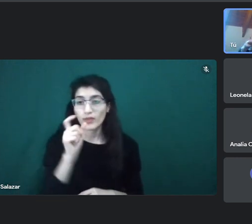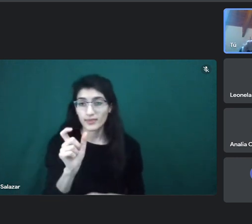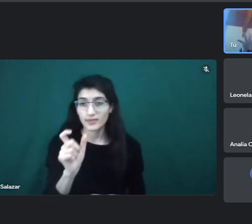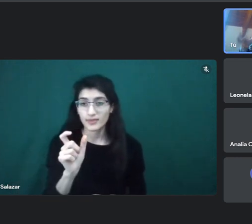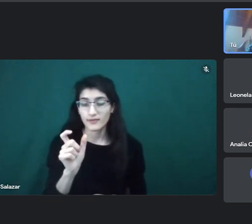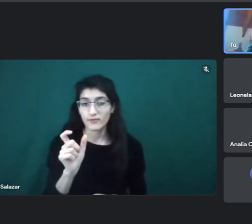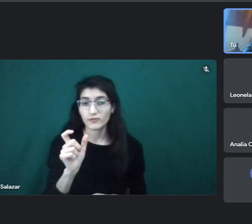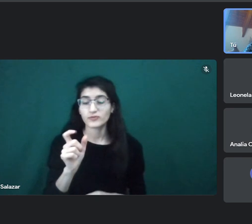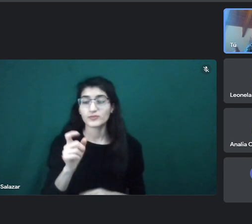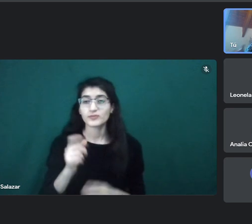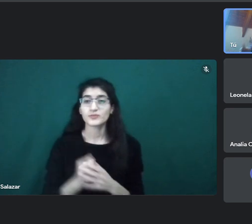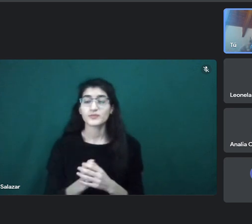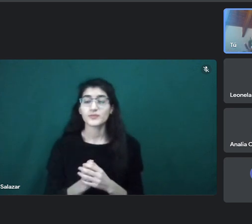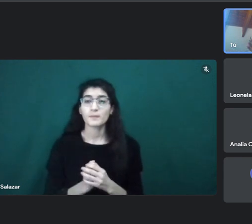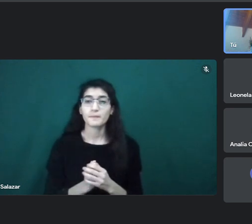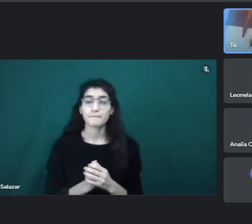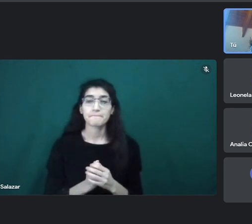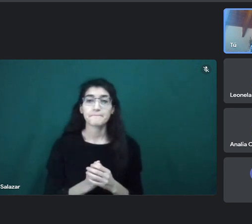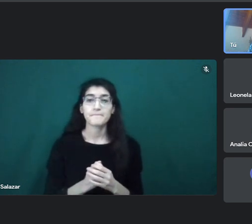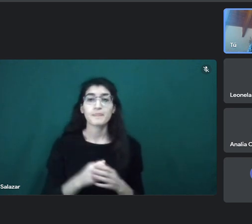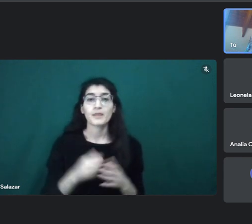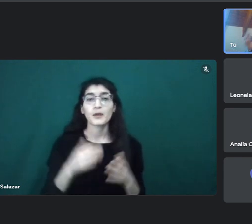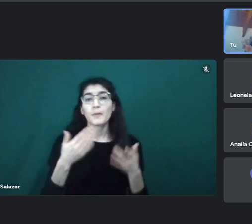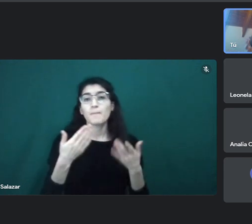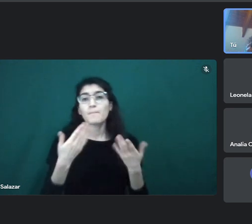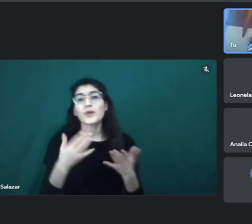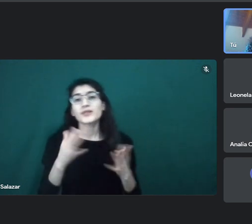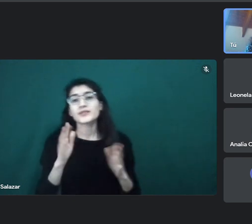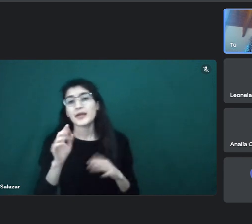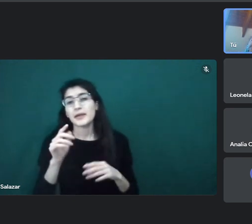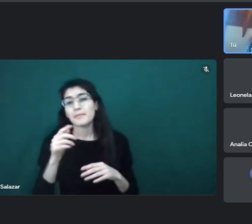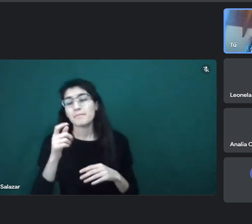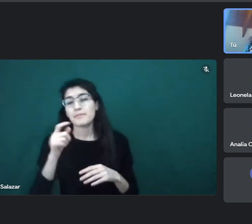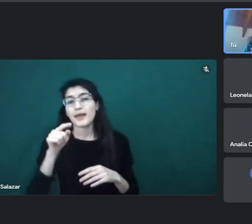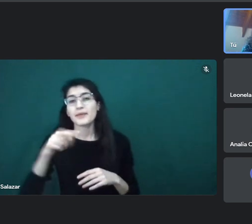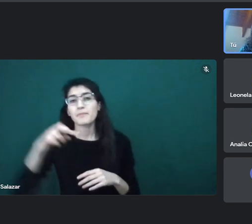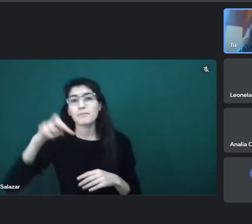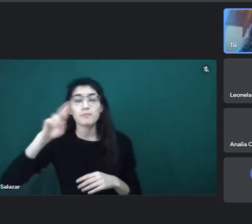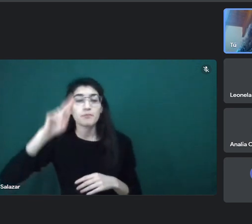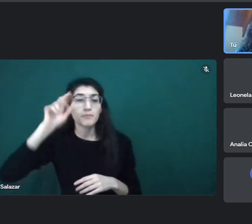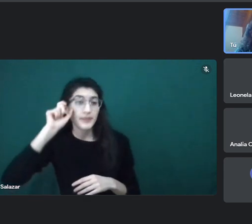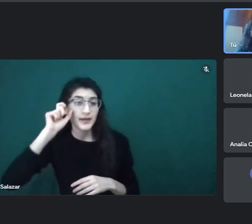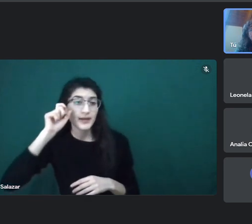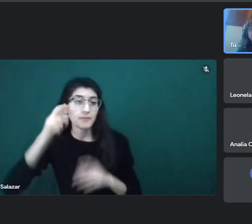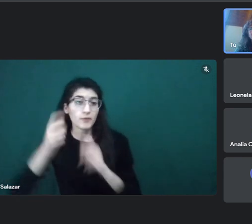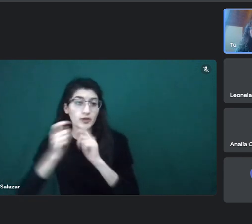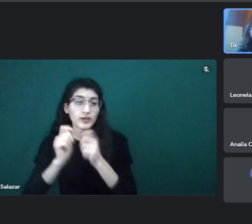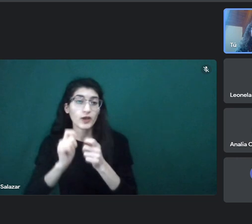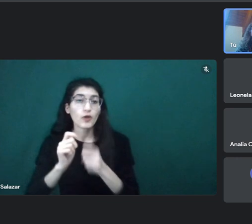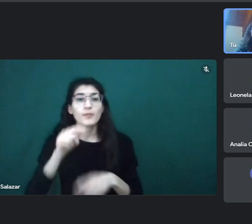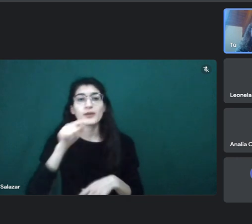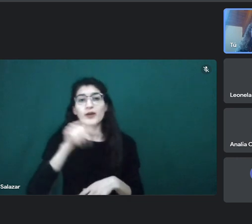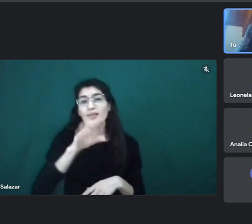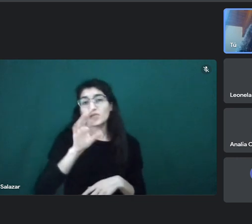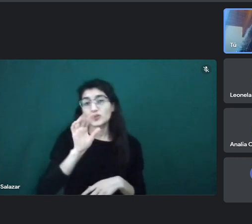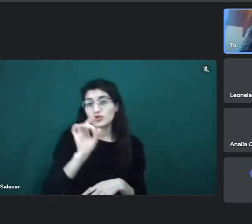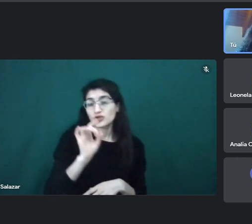También esa misma palabra podría ser premodificador, pero ahí está solo. Con el artículo ocupa el lugar del sustantivo. Muy